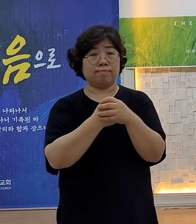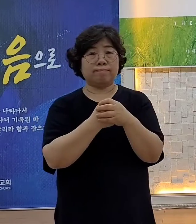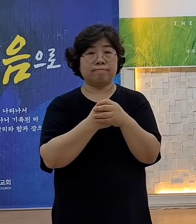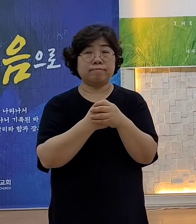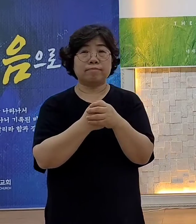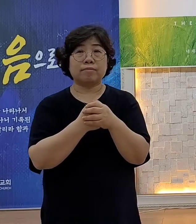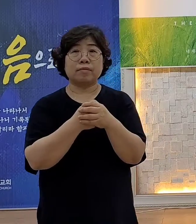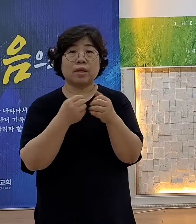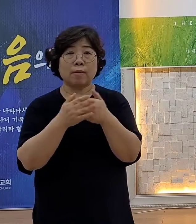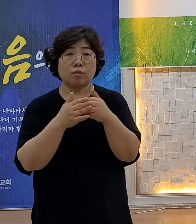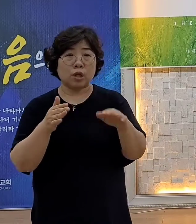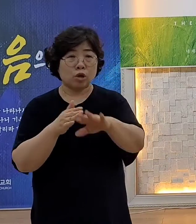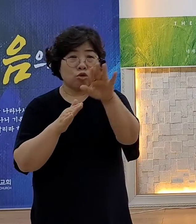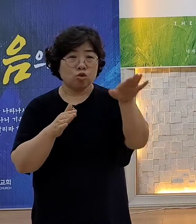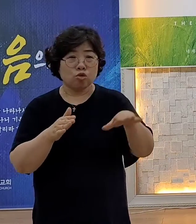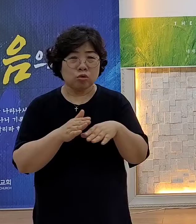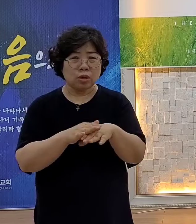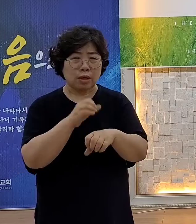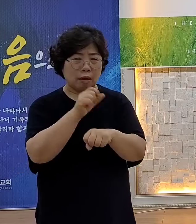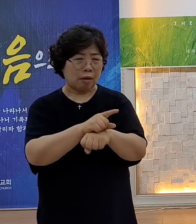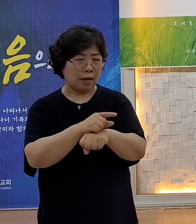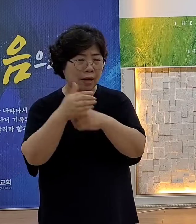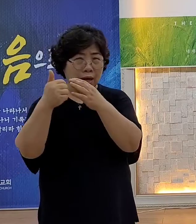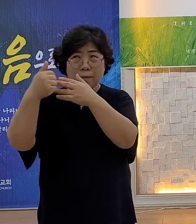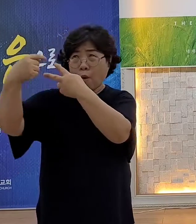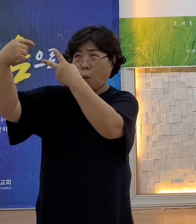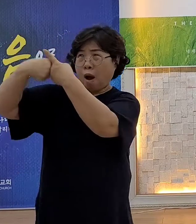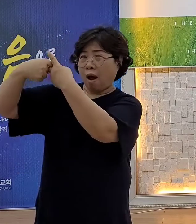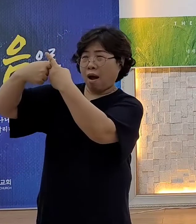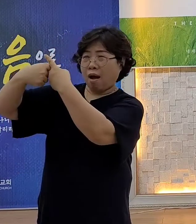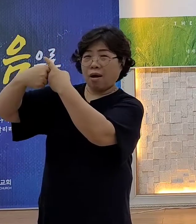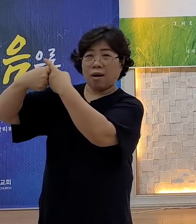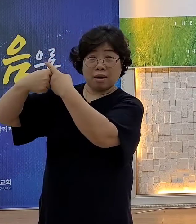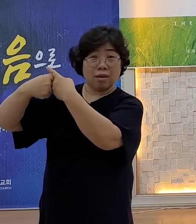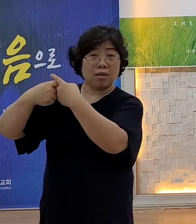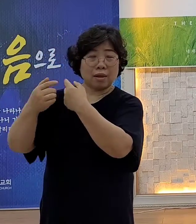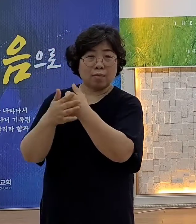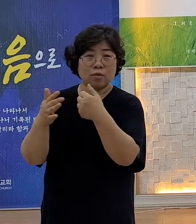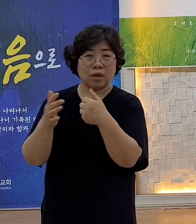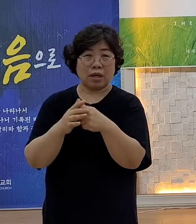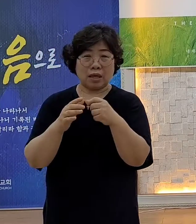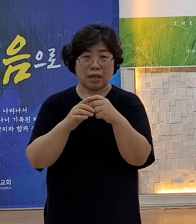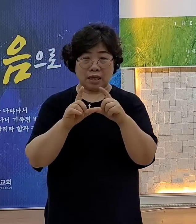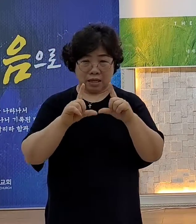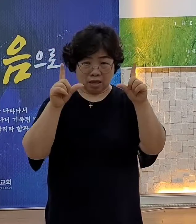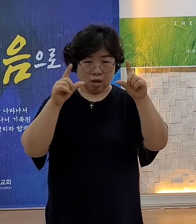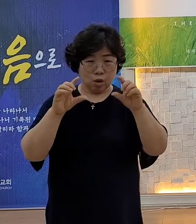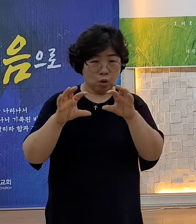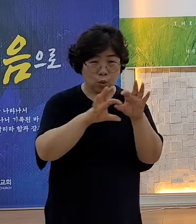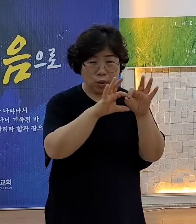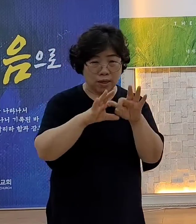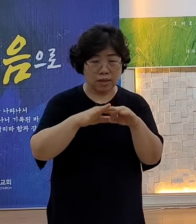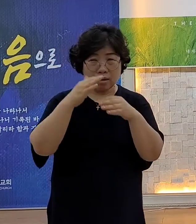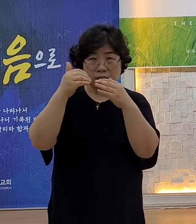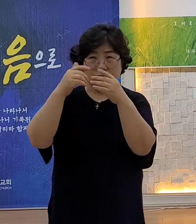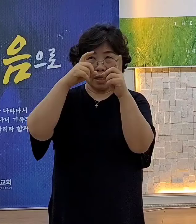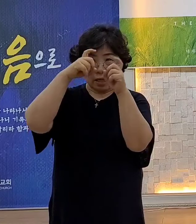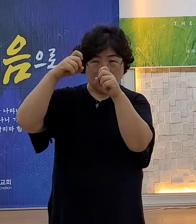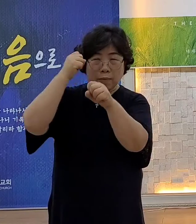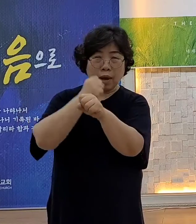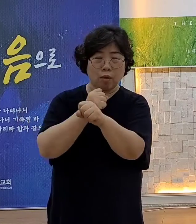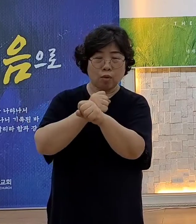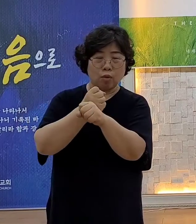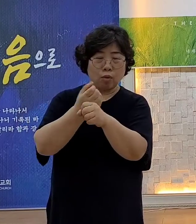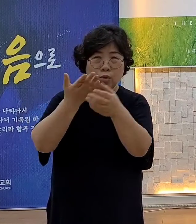그래서 우리의 이런 속성을 우리를 만드신 하나님은 제일 잘 아십니다. 그래서 하나님은